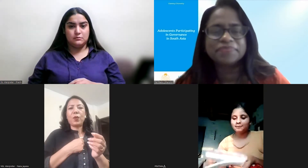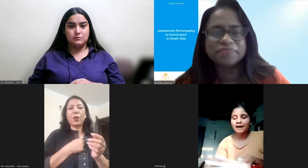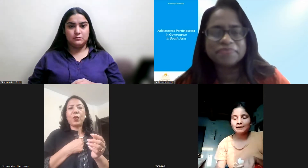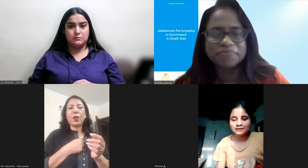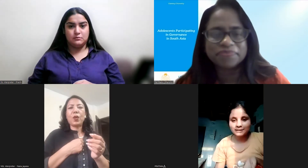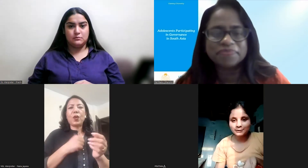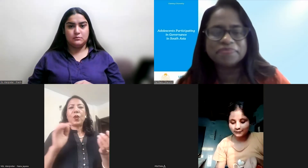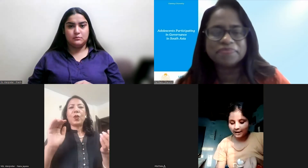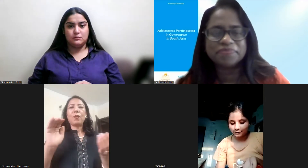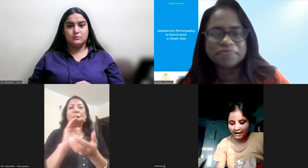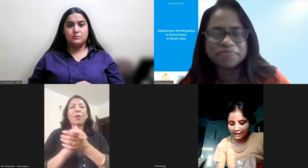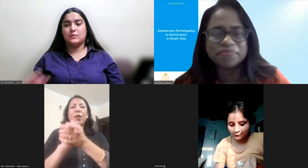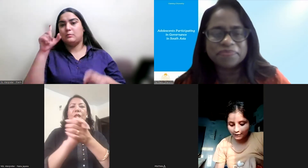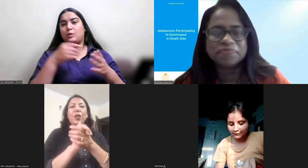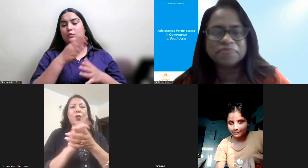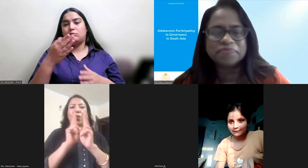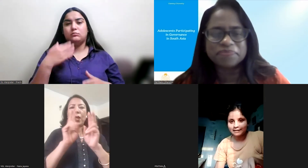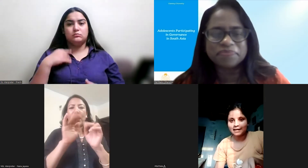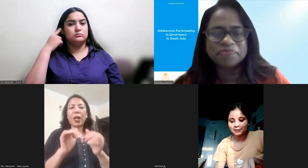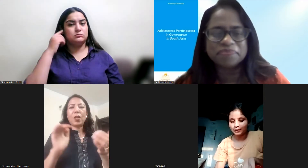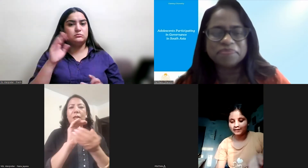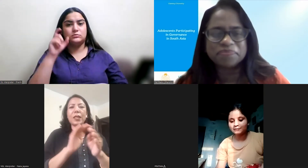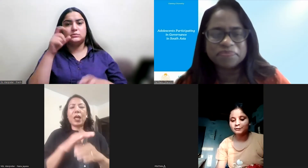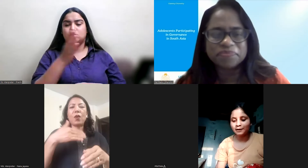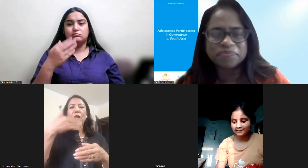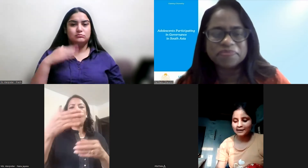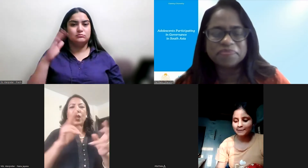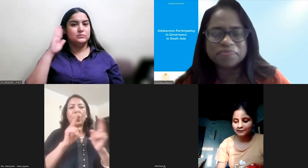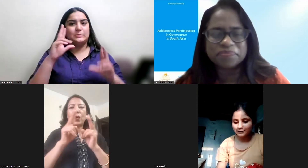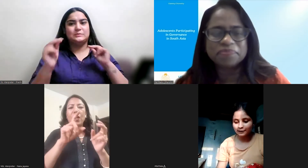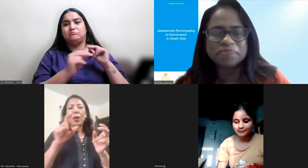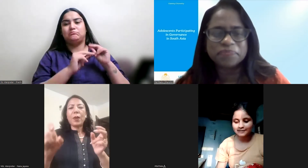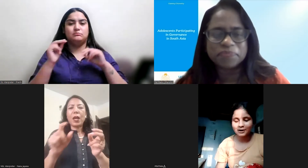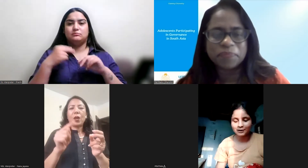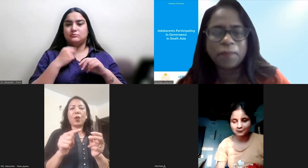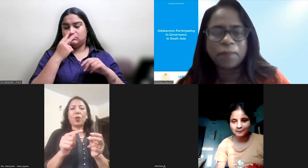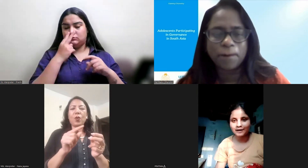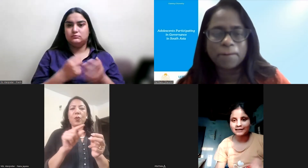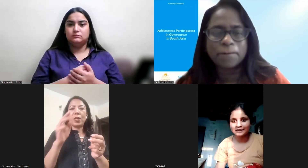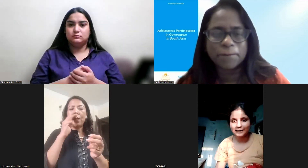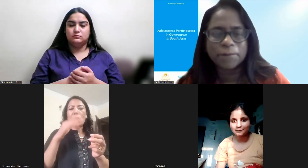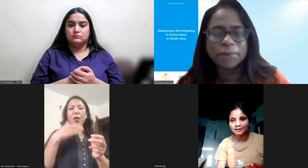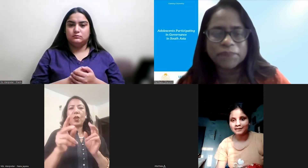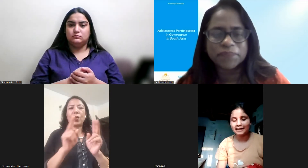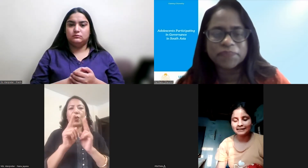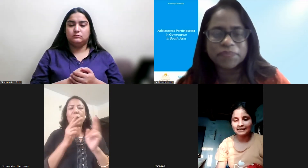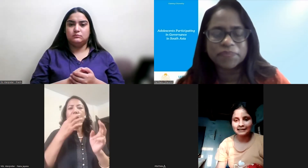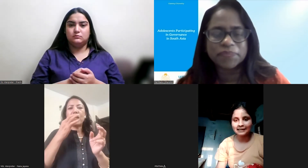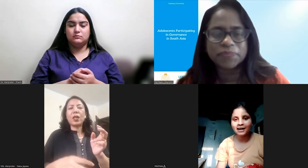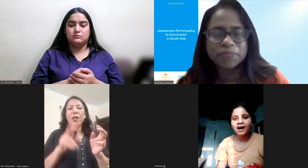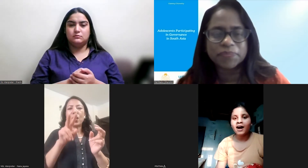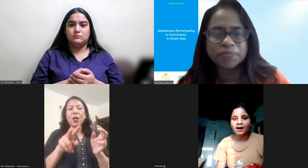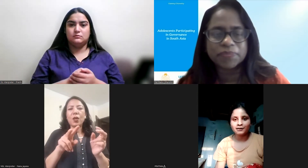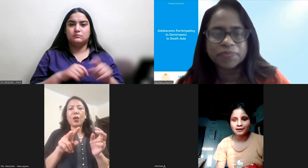यो बालमैत्रीको कुराहरू आयो, अनि यो बालबालिकाहरू हरेक कुरा जस्तै नेपालको सन्दर्भमा चाहिँ हरेक कुरामा अगाडि निर्णय प्रक्रियादेखि